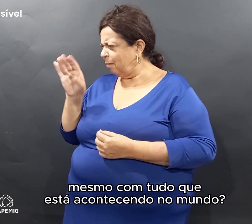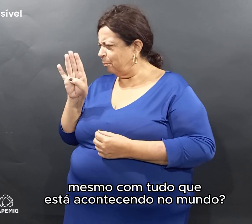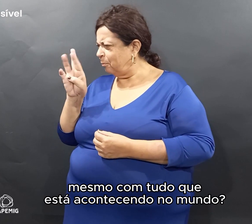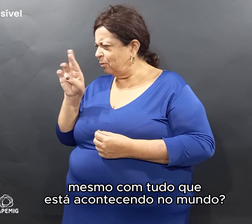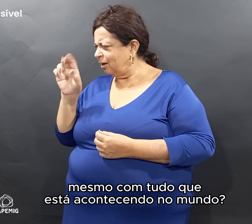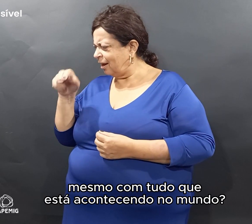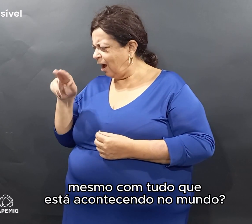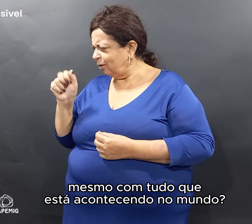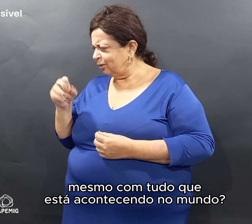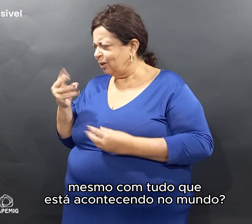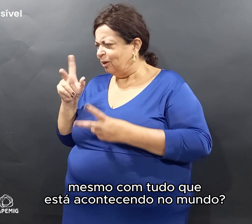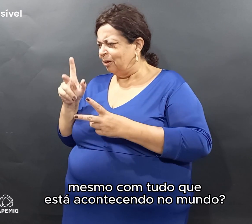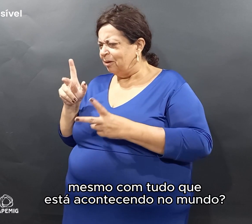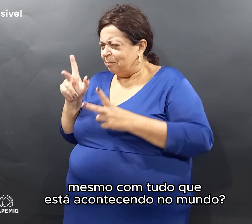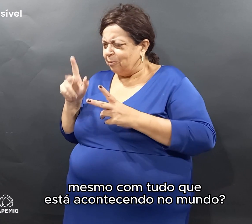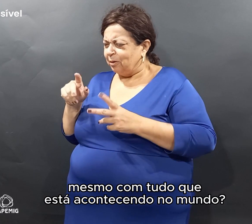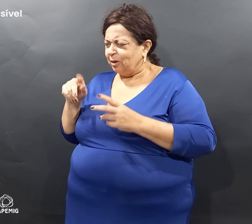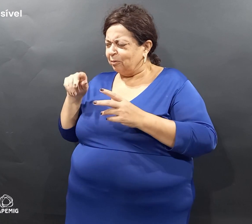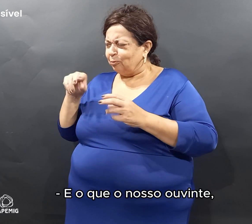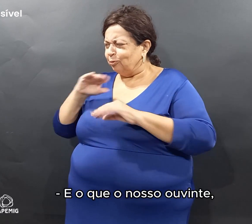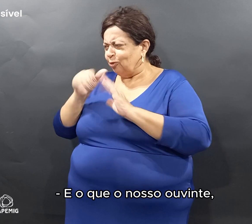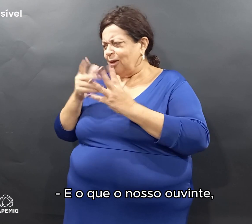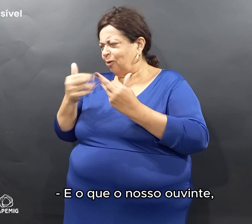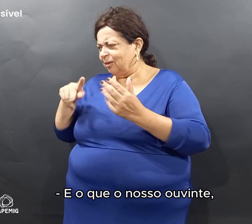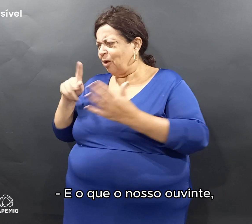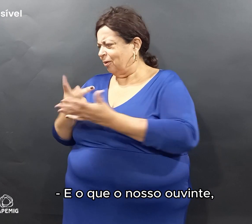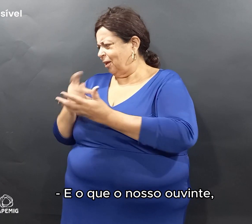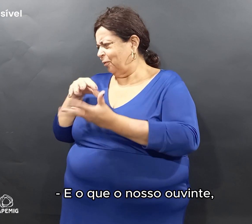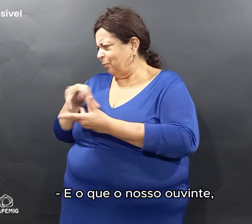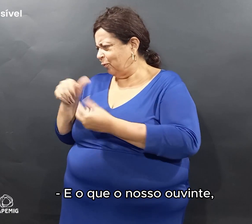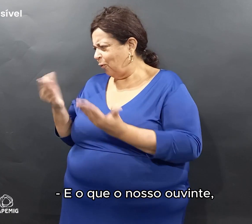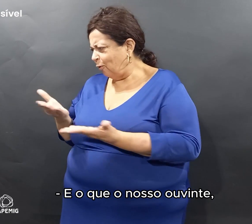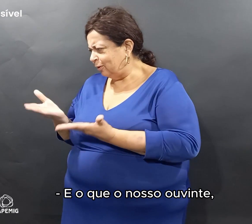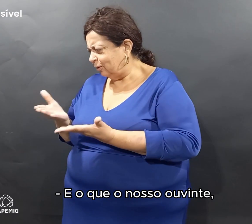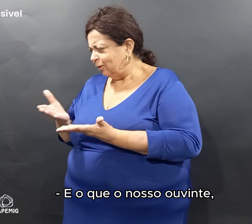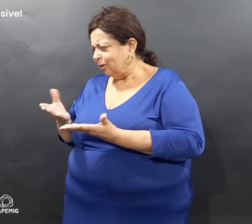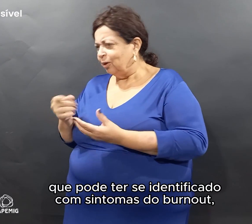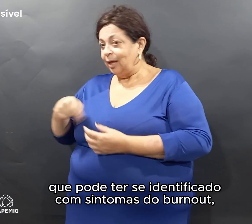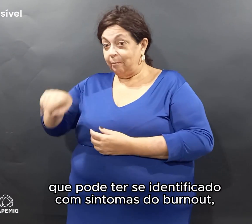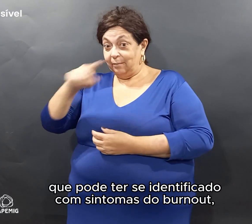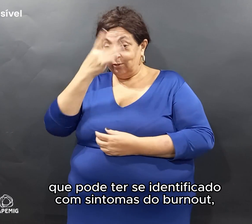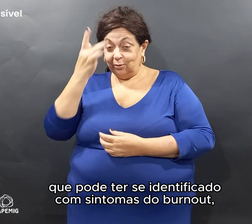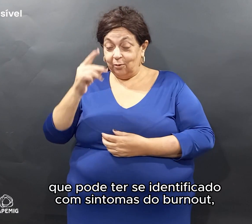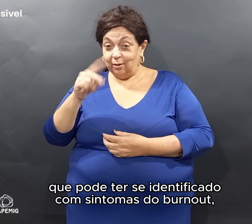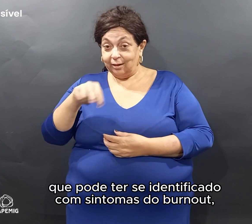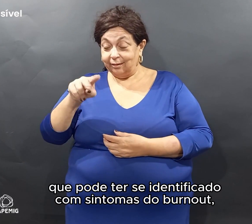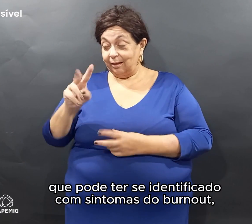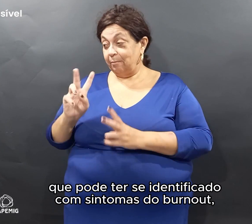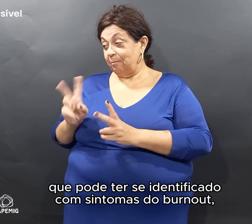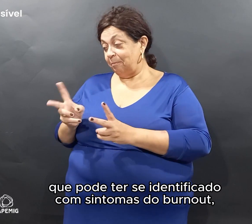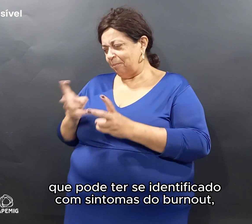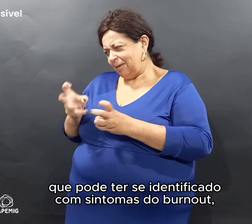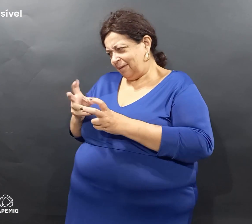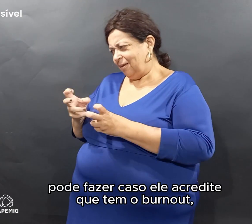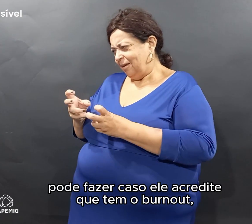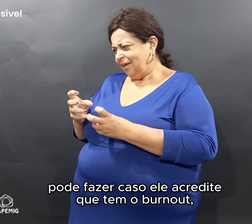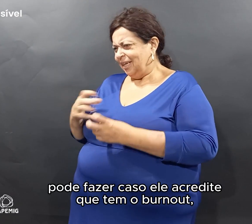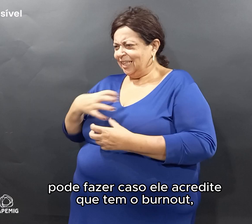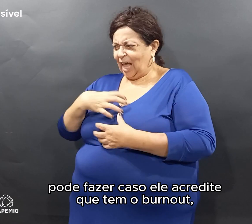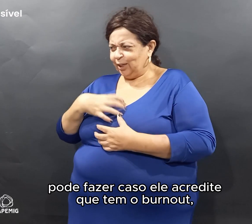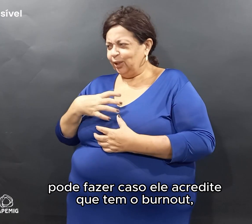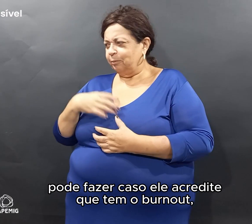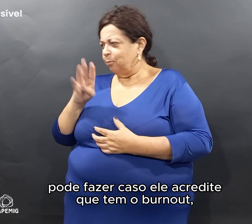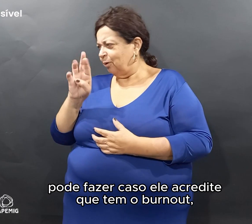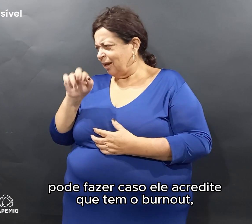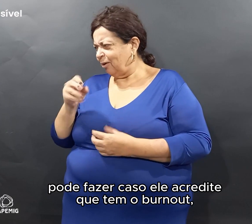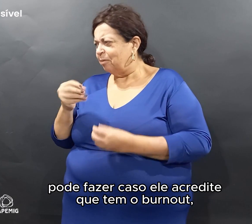mesmo com tudo que está acontecendo no mundo? E o que o nosso ouvinte pode ter se identificado com sintomas do burnout pode